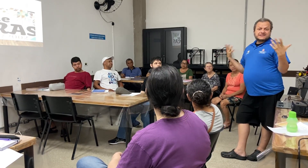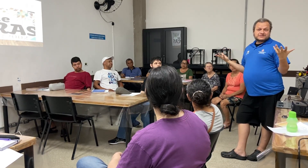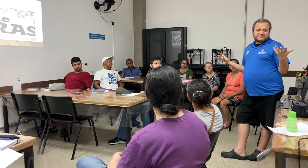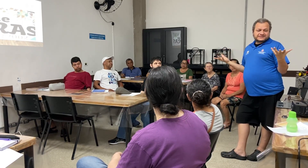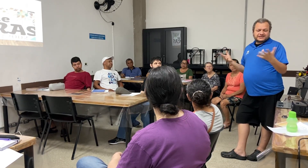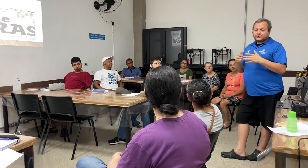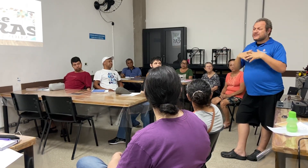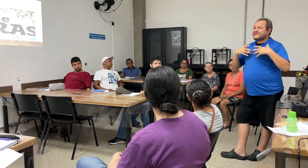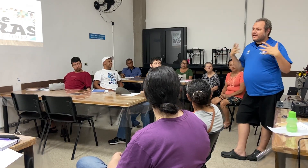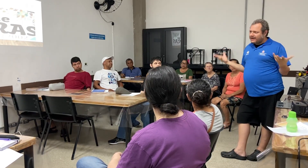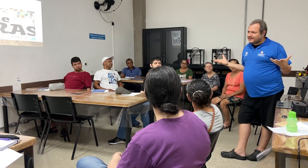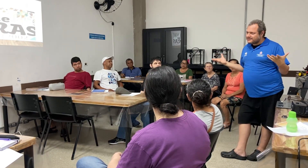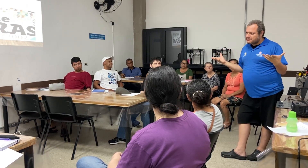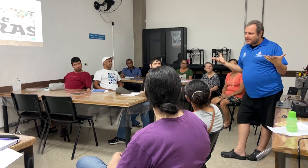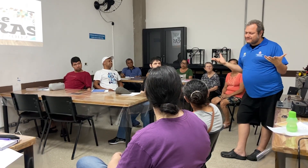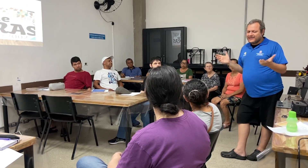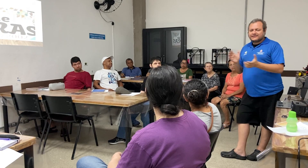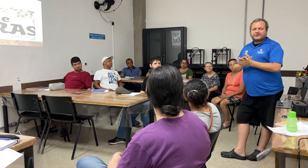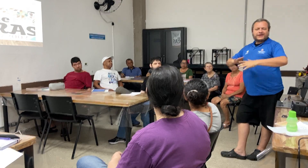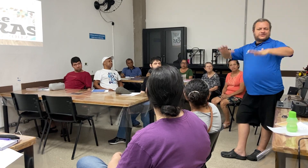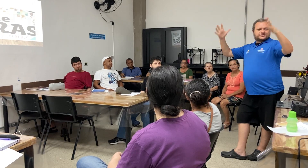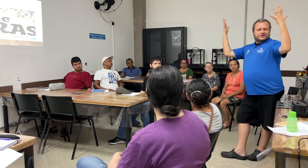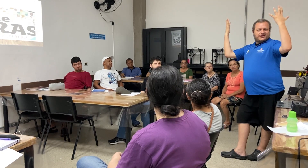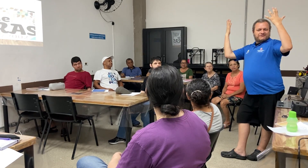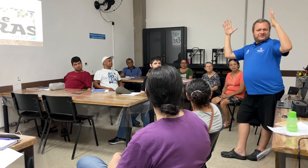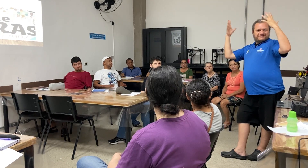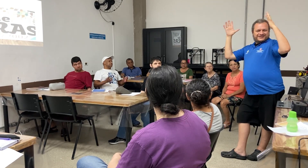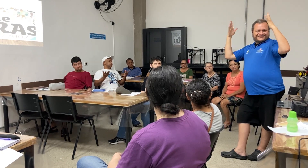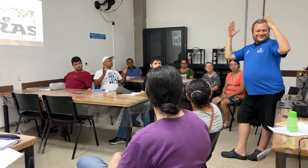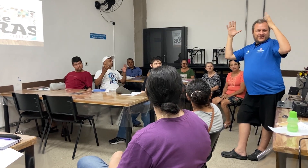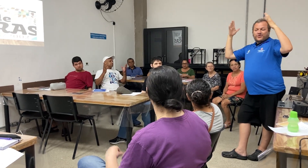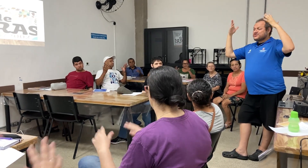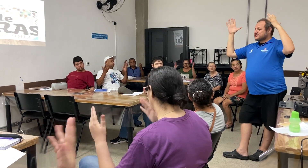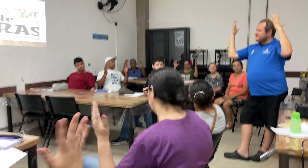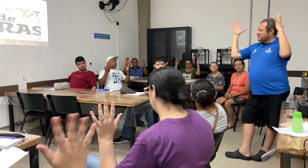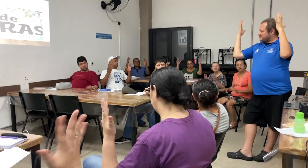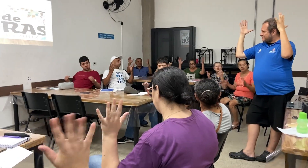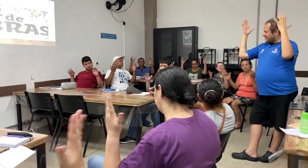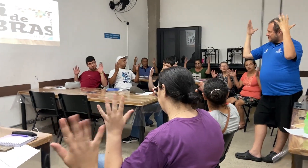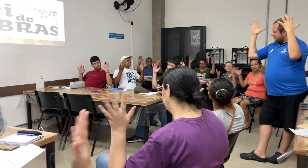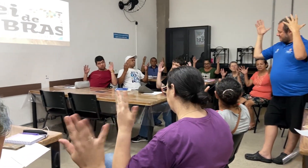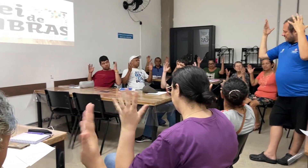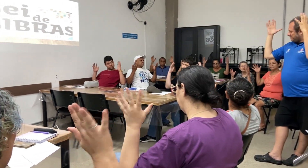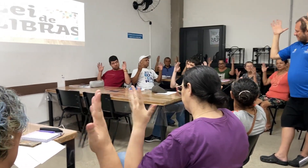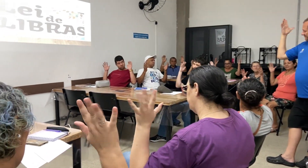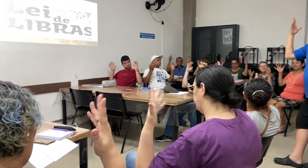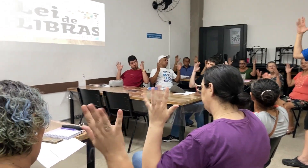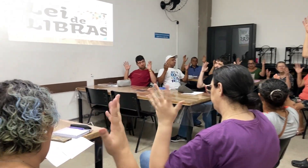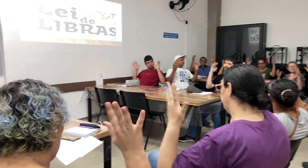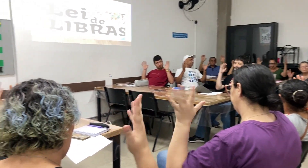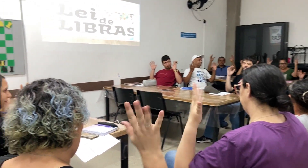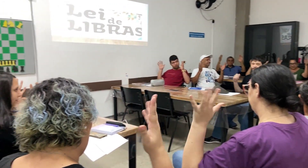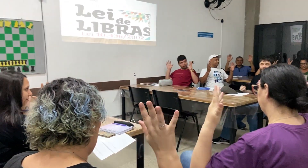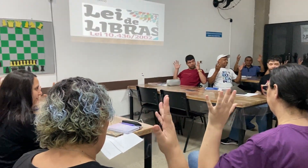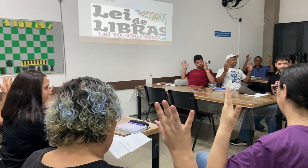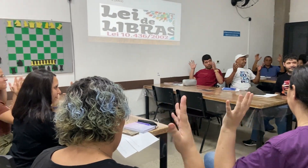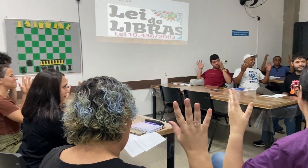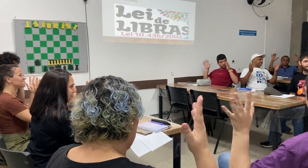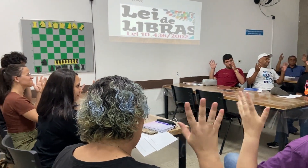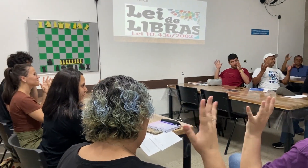precisam fazer e o que querem também. Então é isso. Viva o dia 26 de setembro, que é o Dia Nacional dos